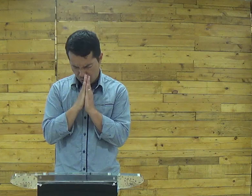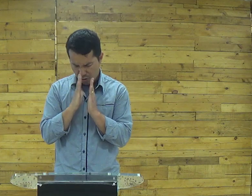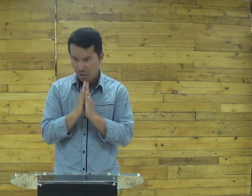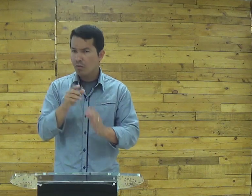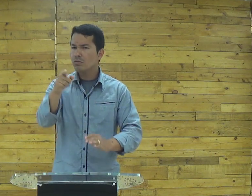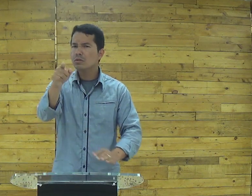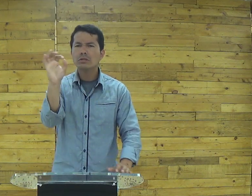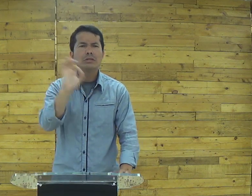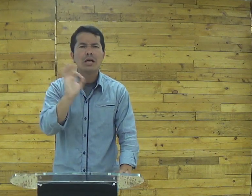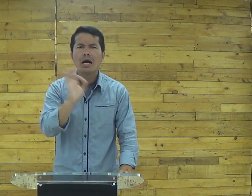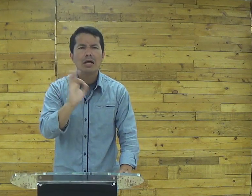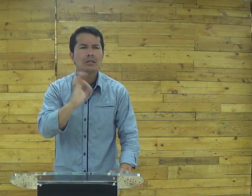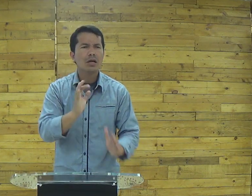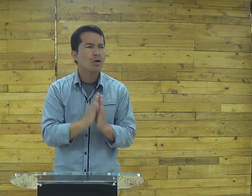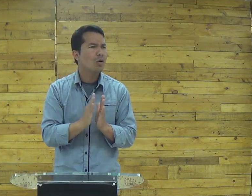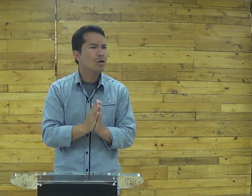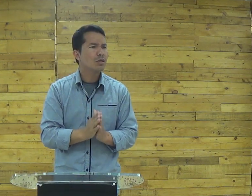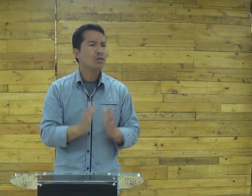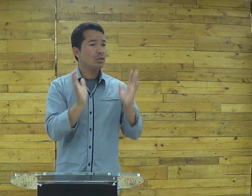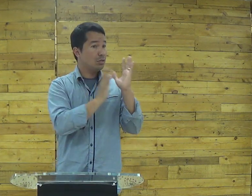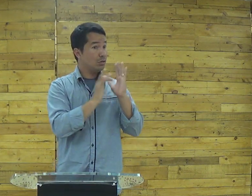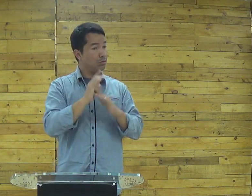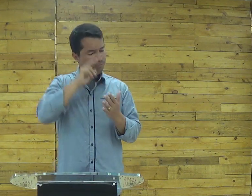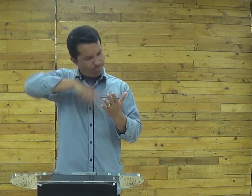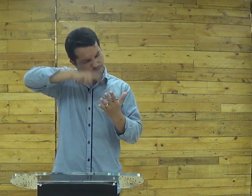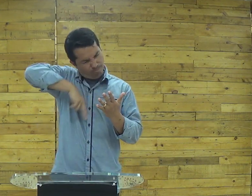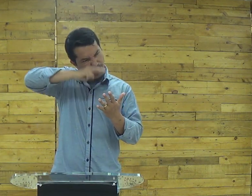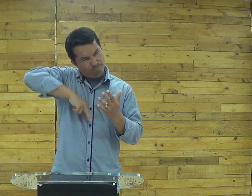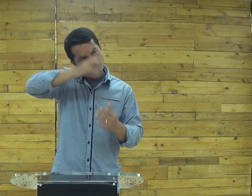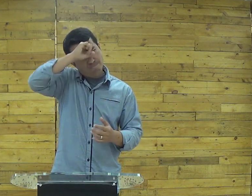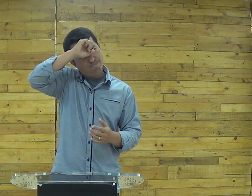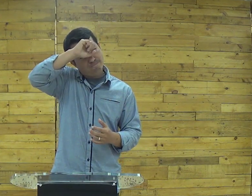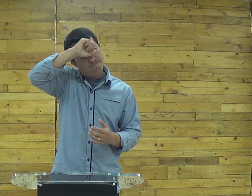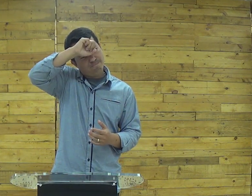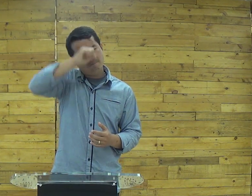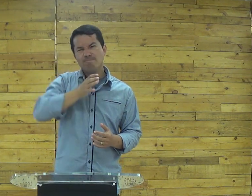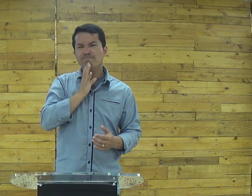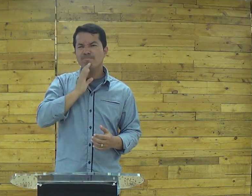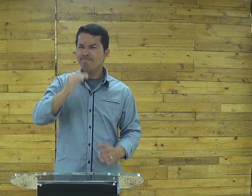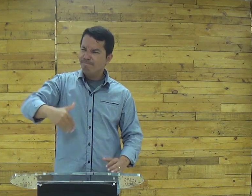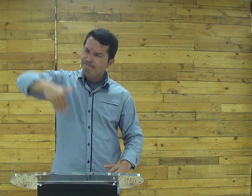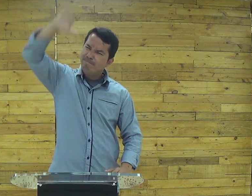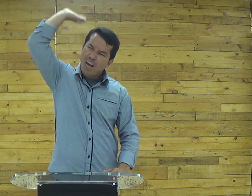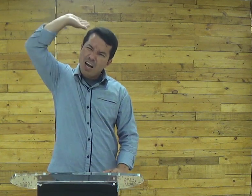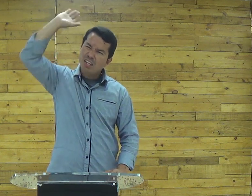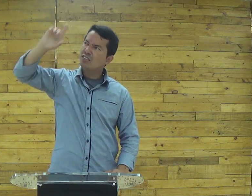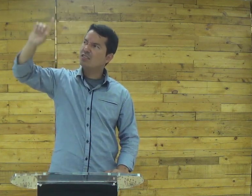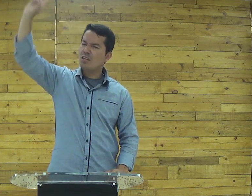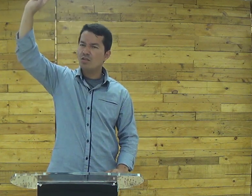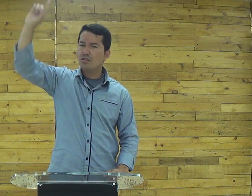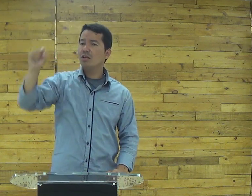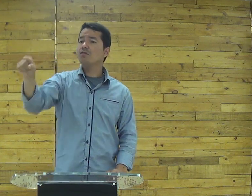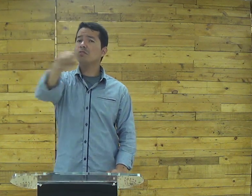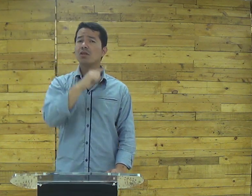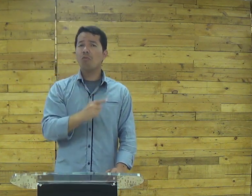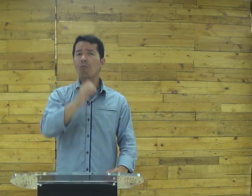sim. Jesus sempre ora. Você não. Jesus estuda a palavra de Deus. E